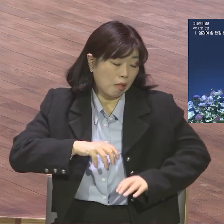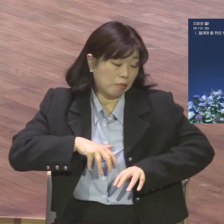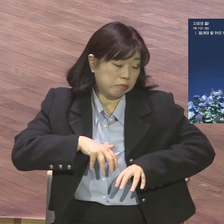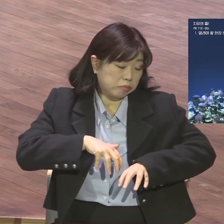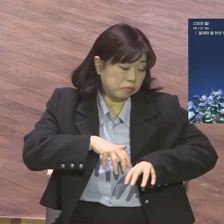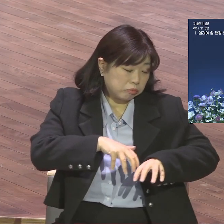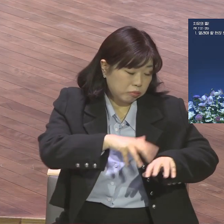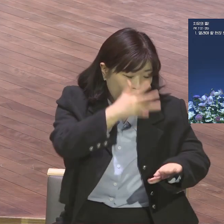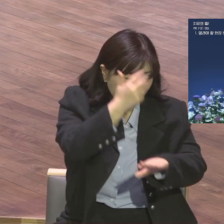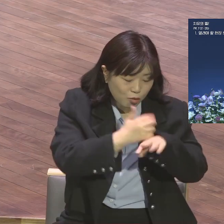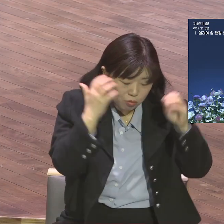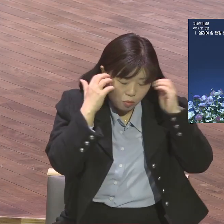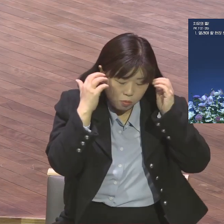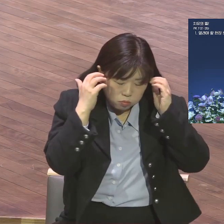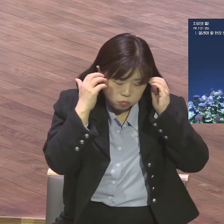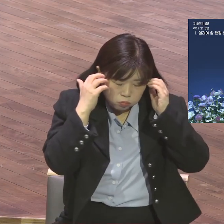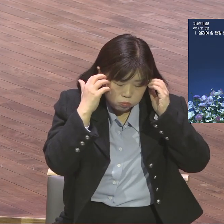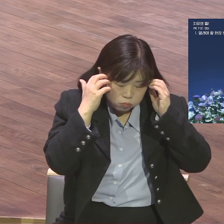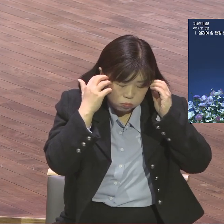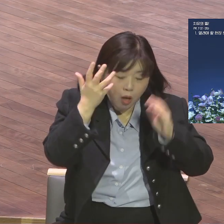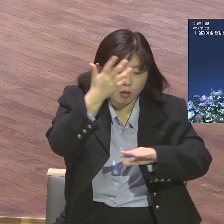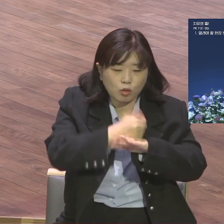불신자들의 운명. 그래서 행복합니까?